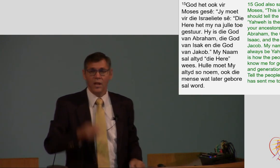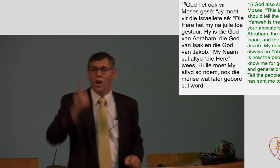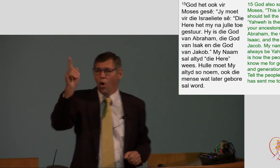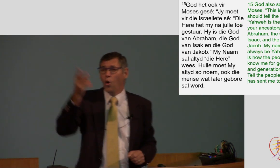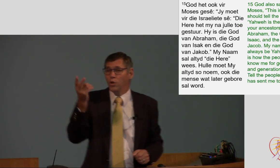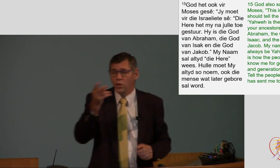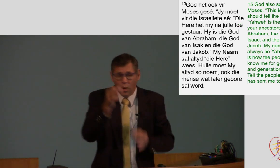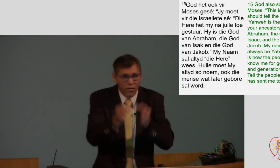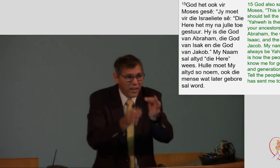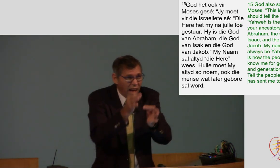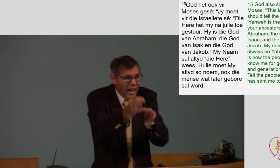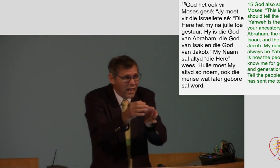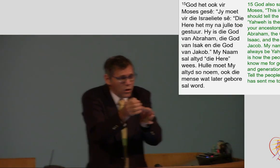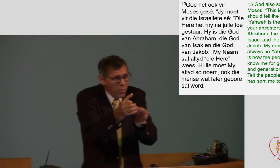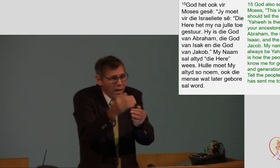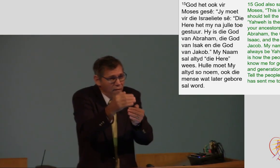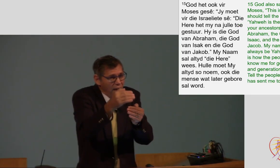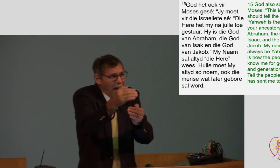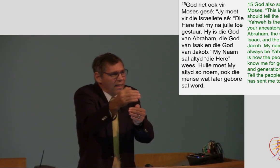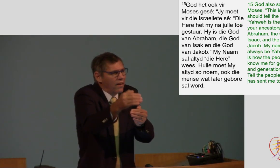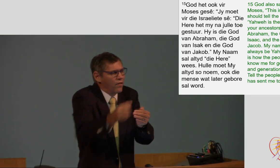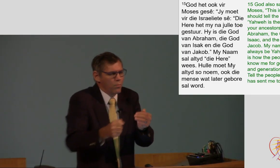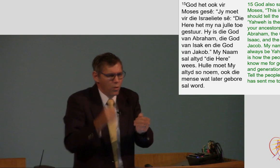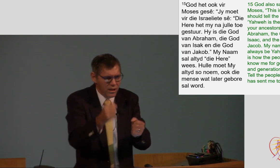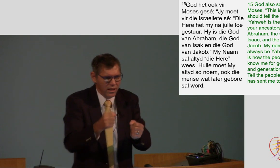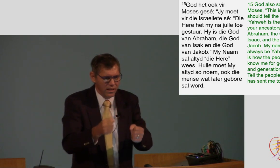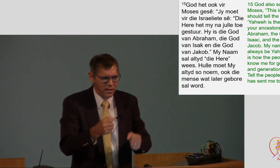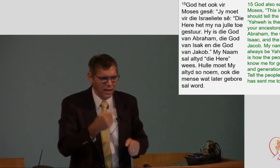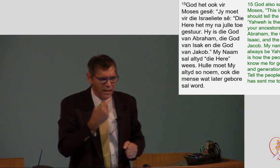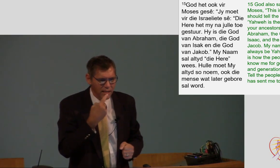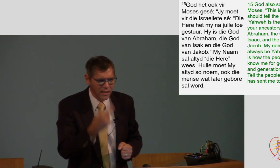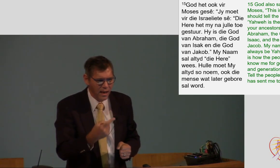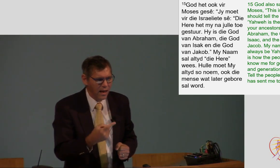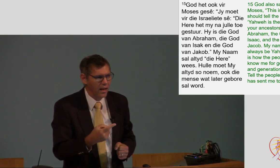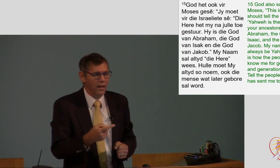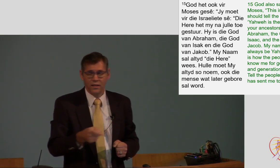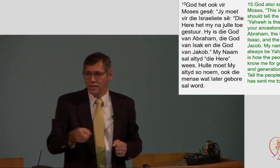God het ook verduidelik so 'n bietjie verder vir Moses en gesê,